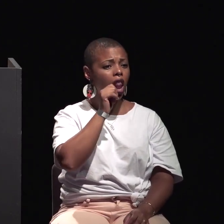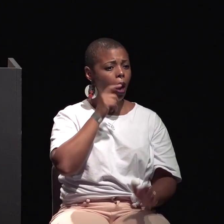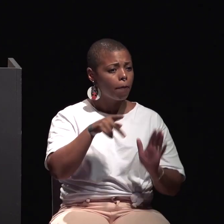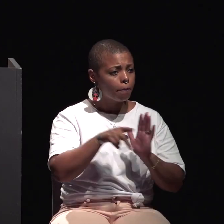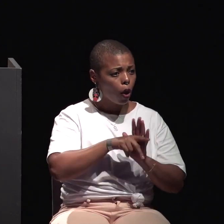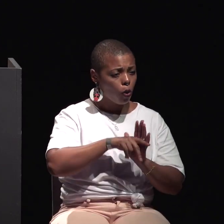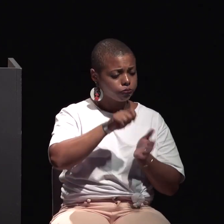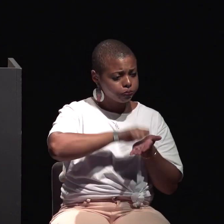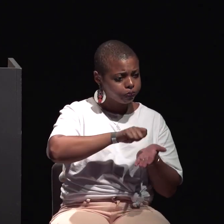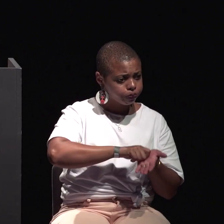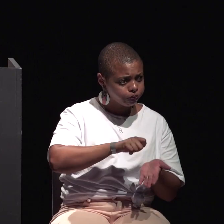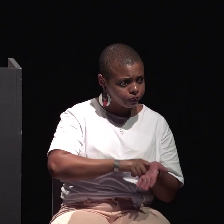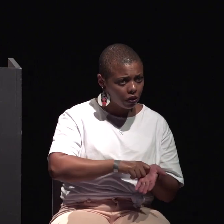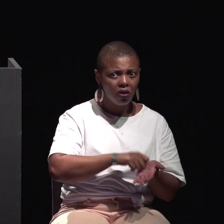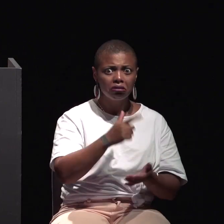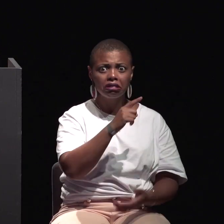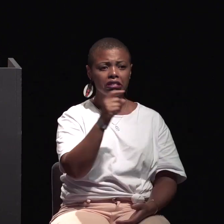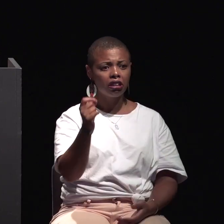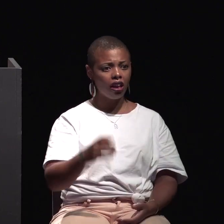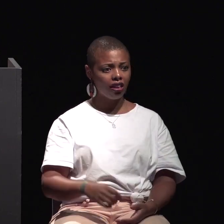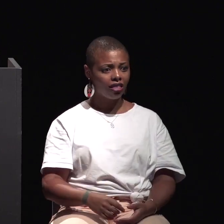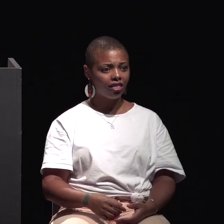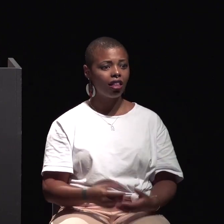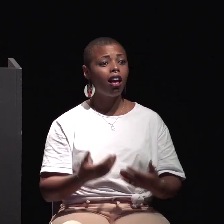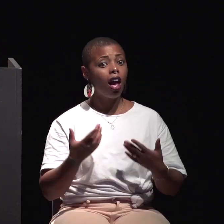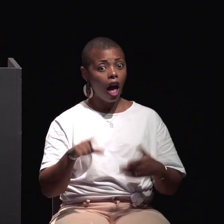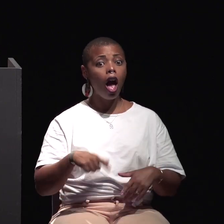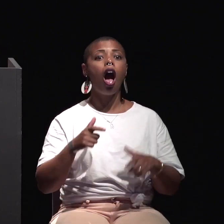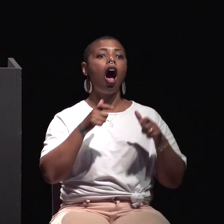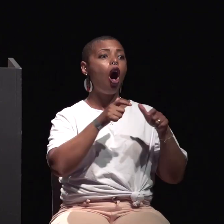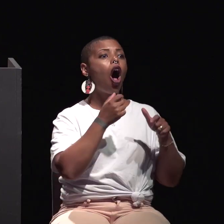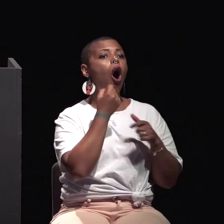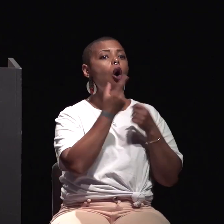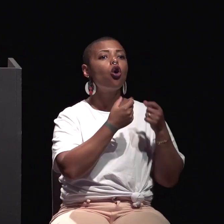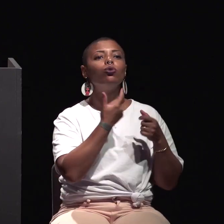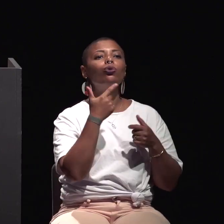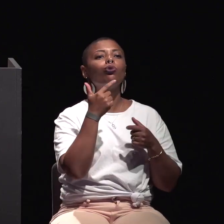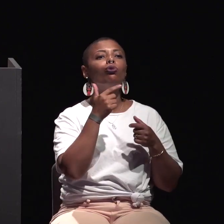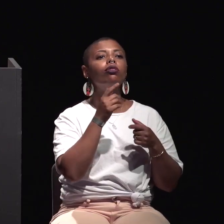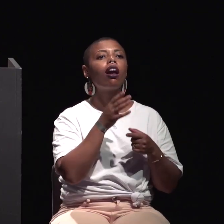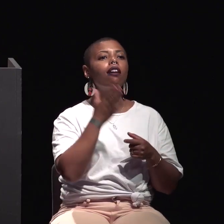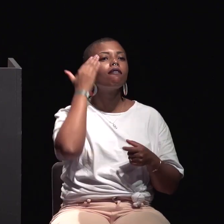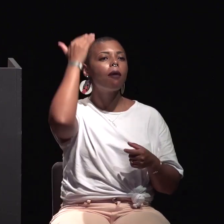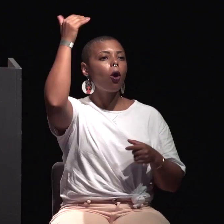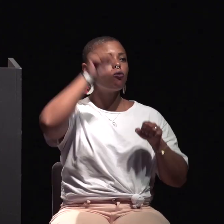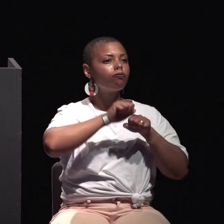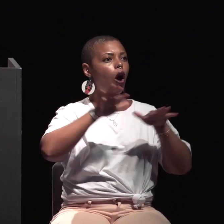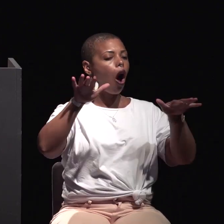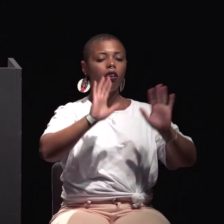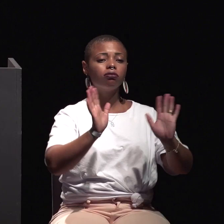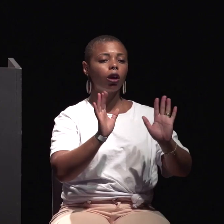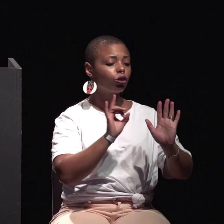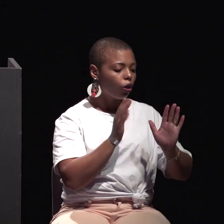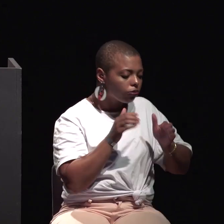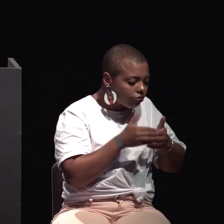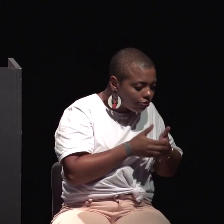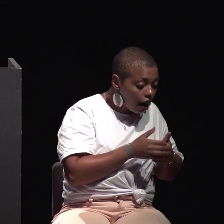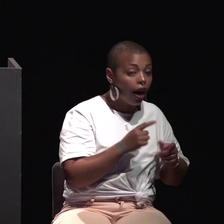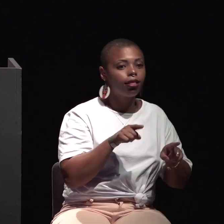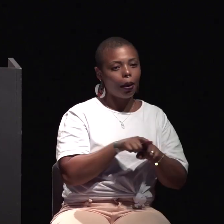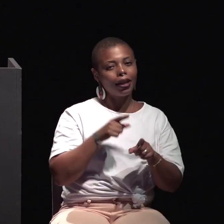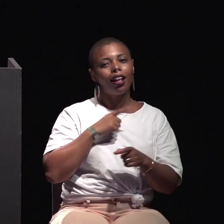algumas muitas vezes restritas às suas regiões. Há também aquelas autoras